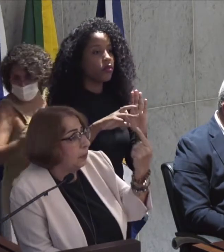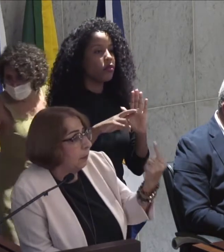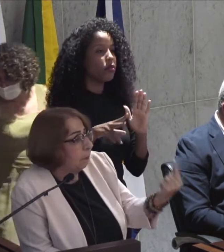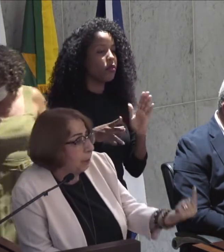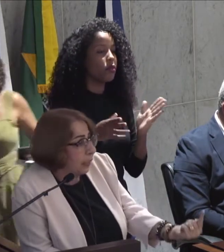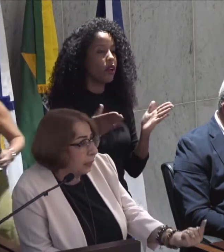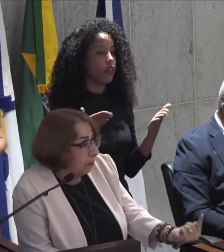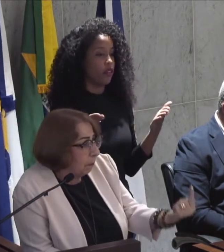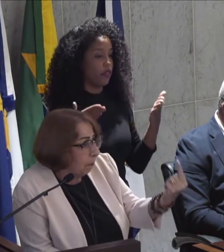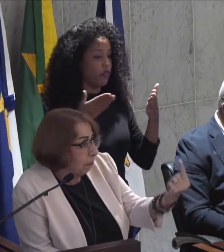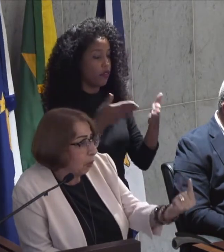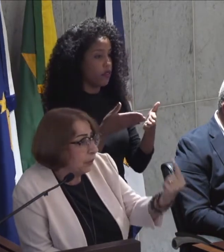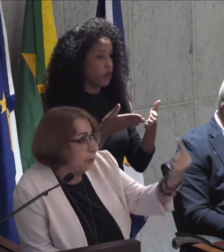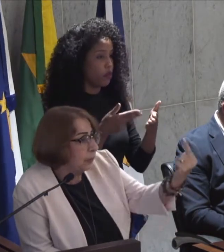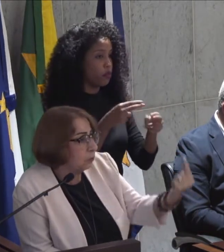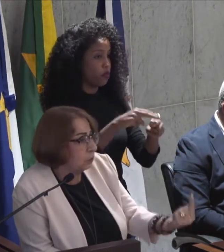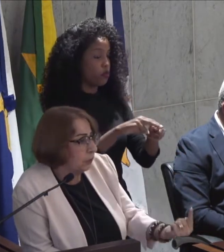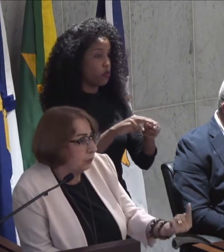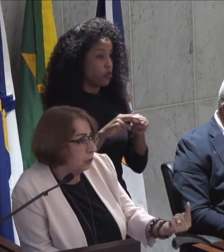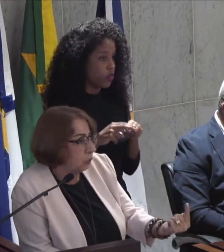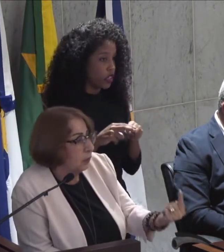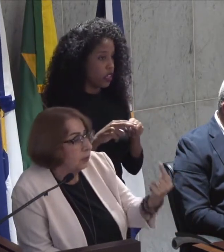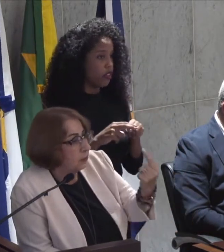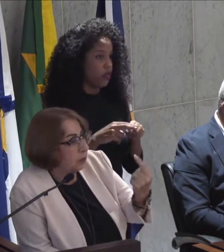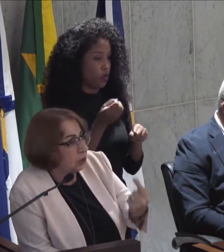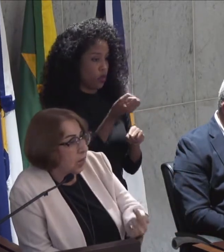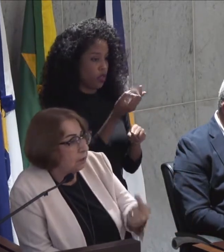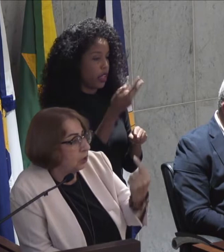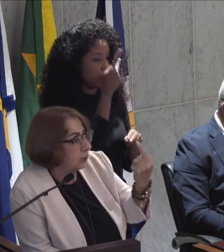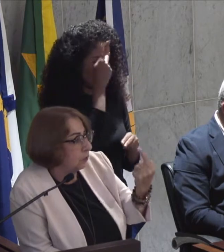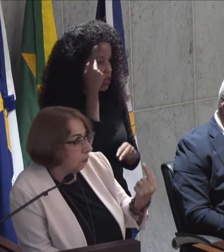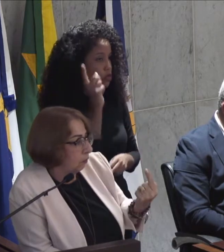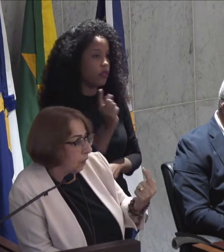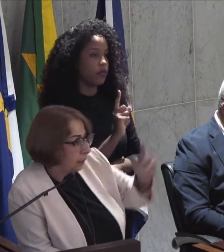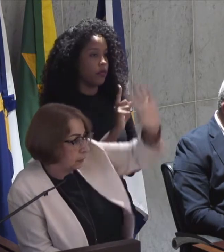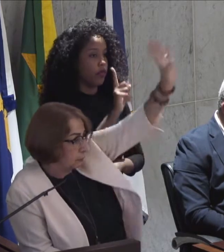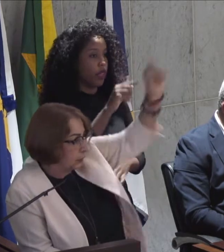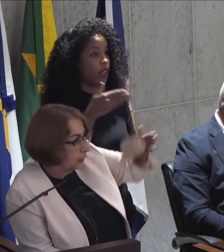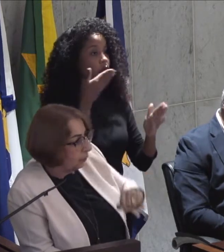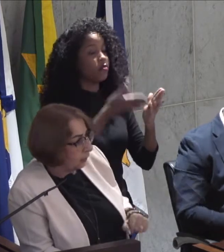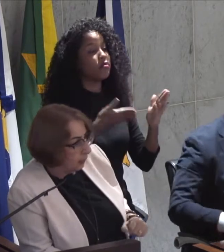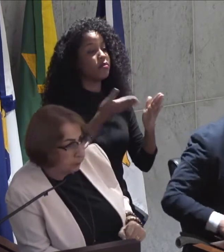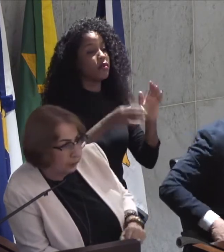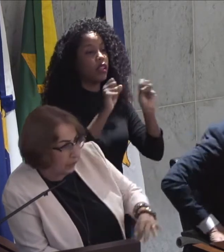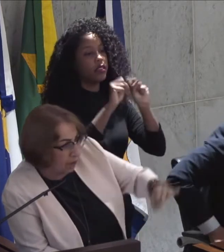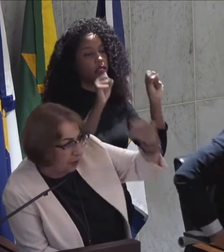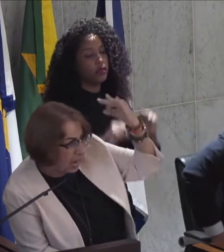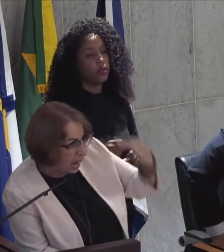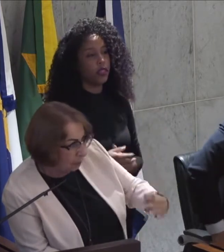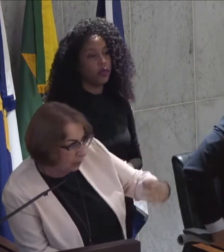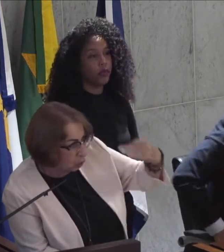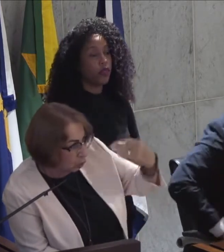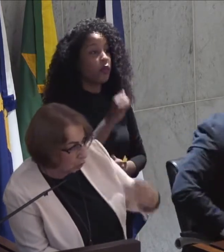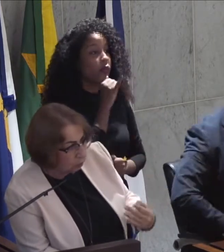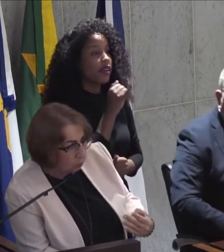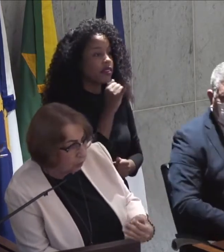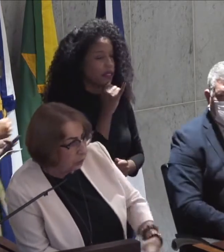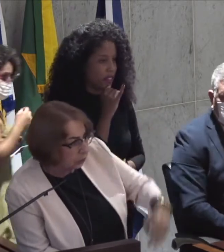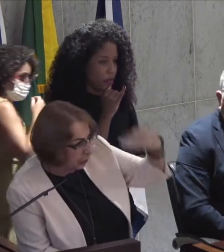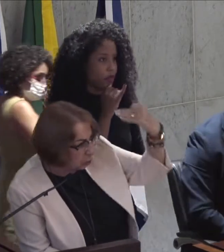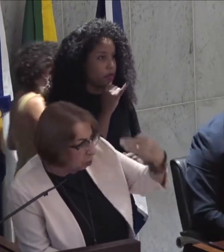exclusivamente por demanda do servidor. São as travas que são colocadas. Vou te dar um exemplo de trava